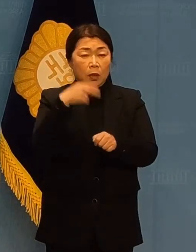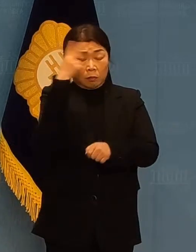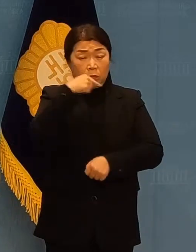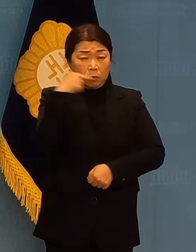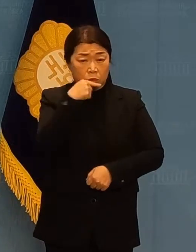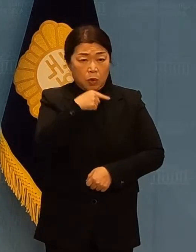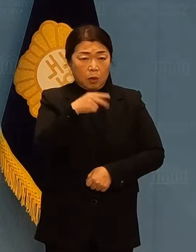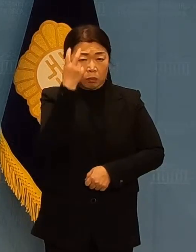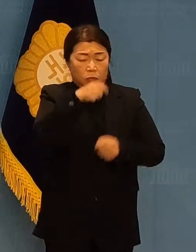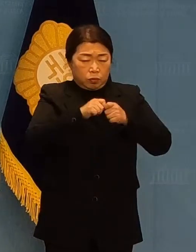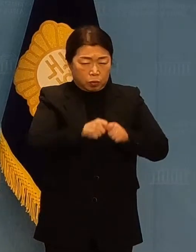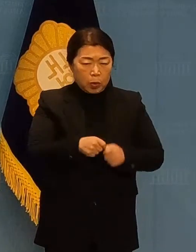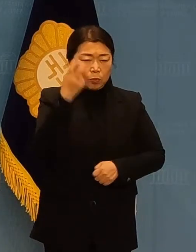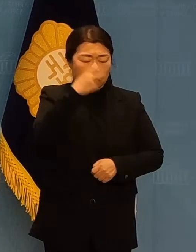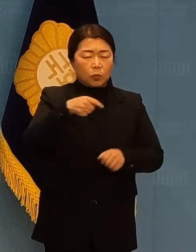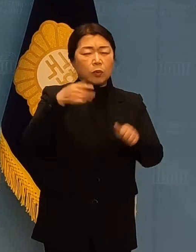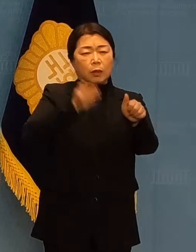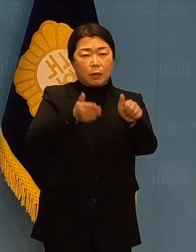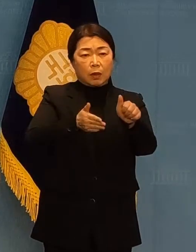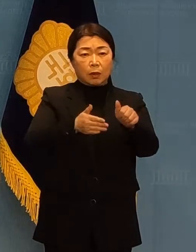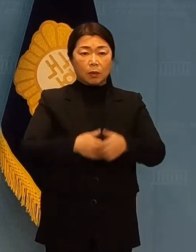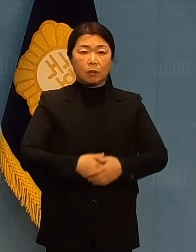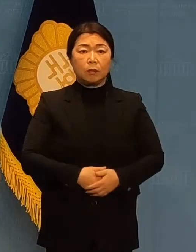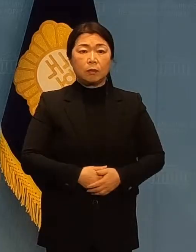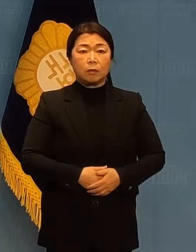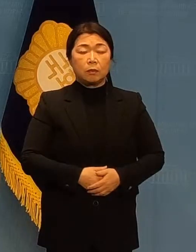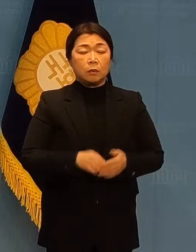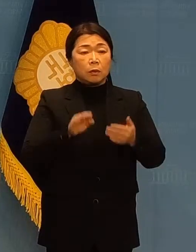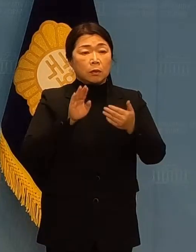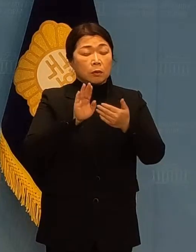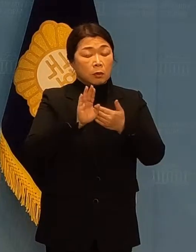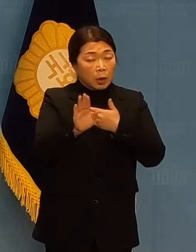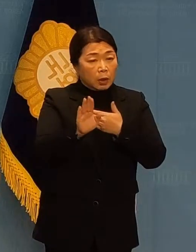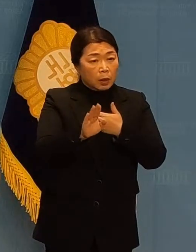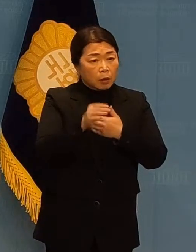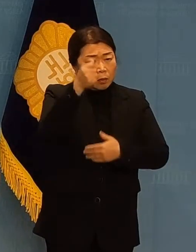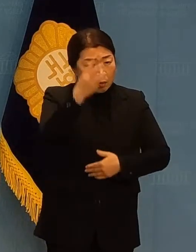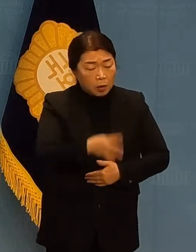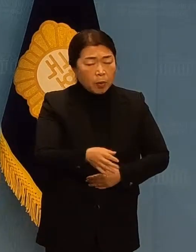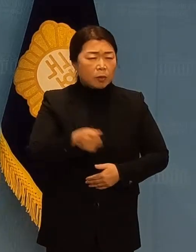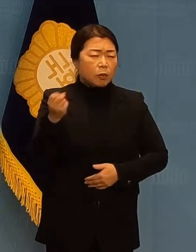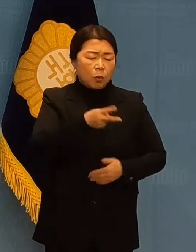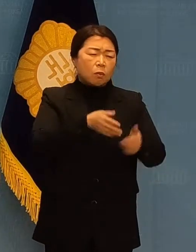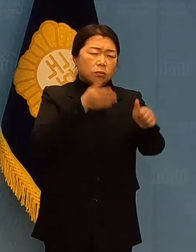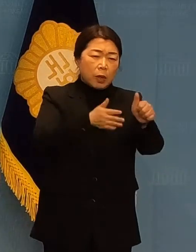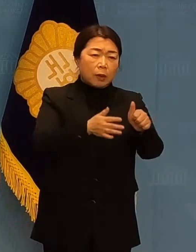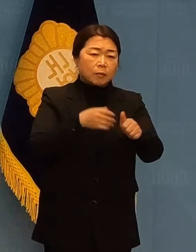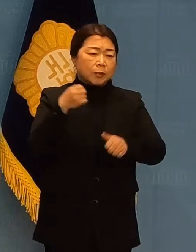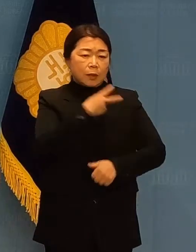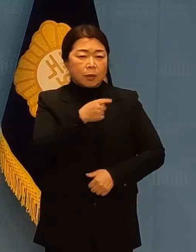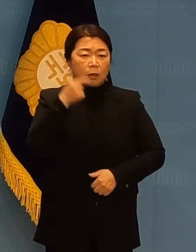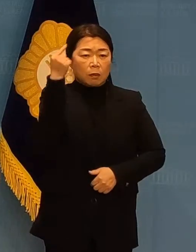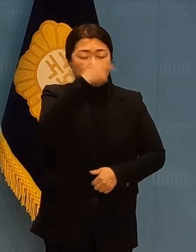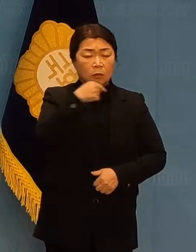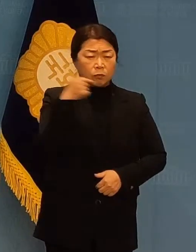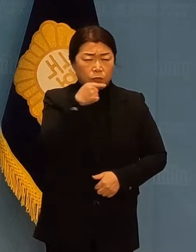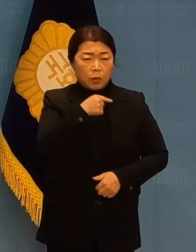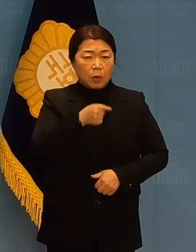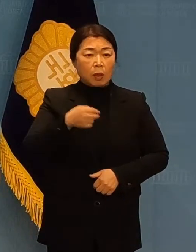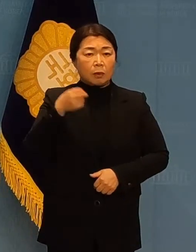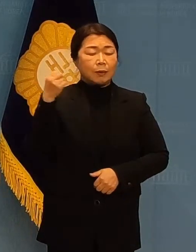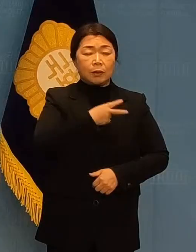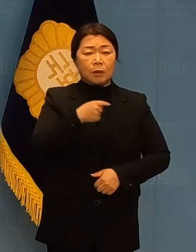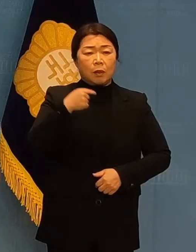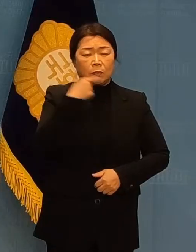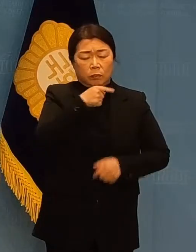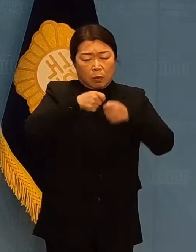들어서 5개월 전에도 촉구했습니다. 그 뒤에 보이지 않게 여러 번 촉구했습니다. 그러나 무엇을 하고 있습니까?